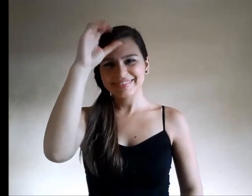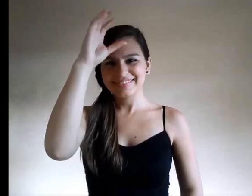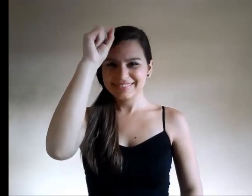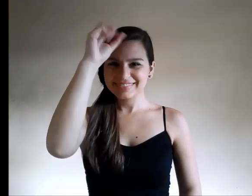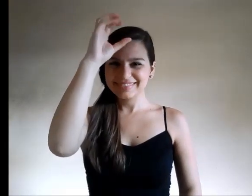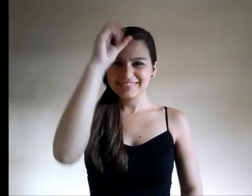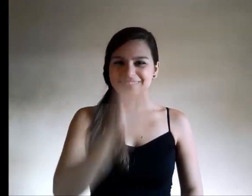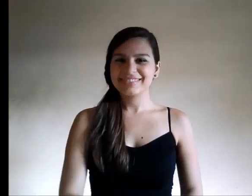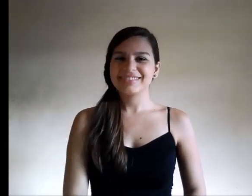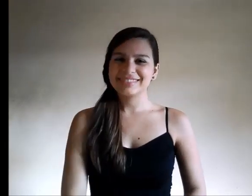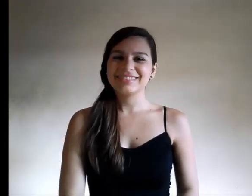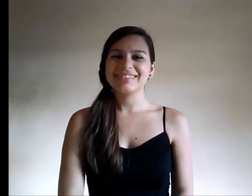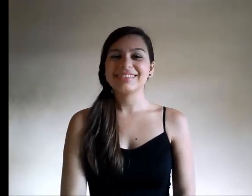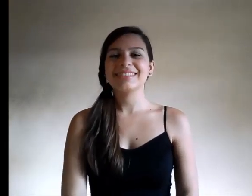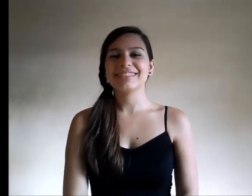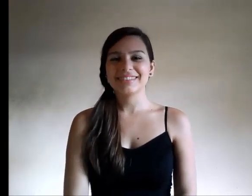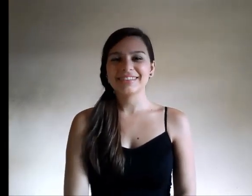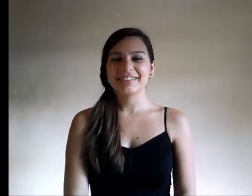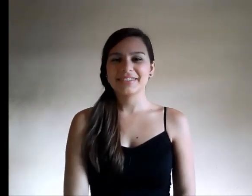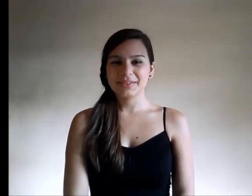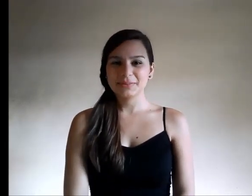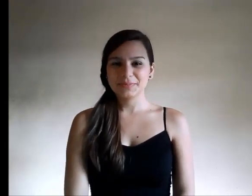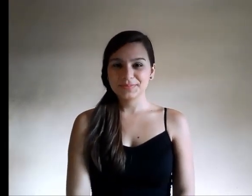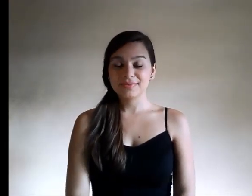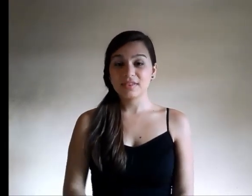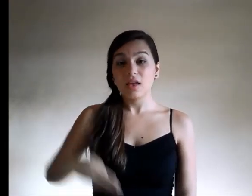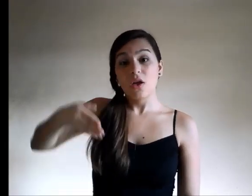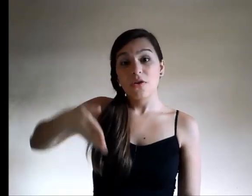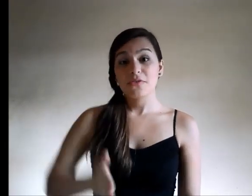vamos aprender.